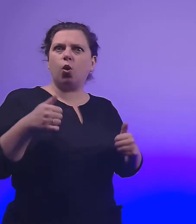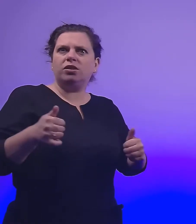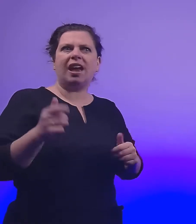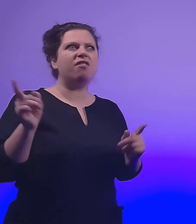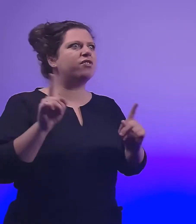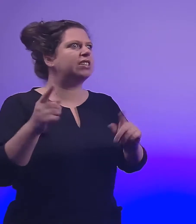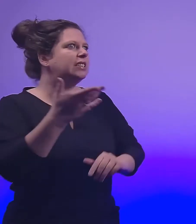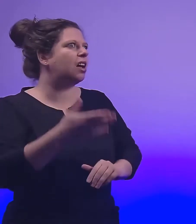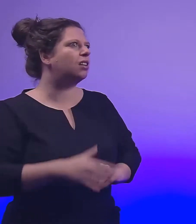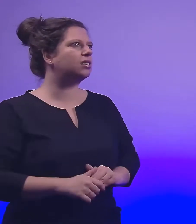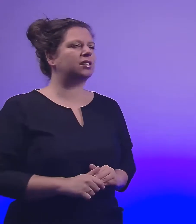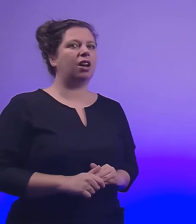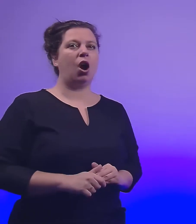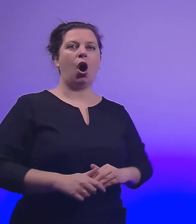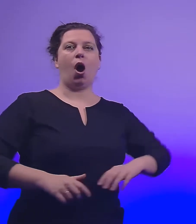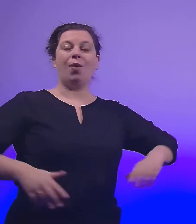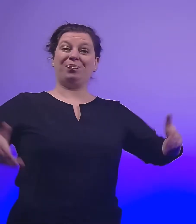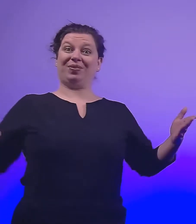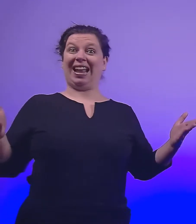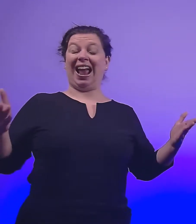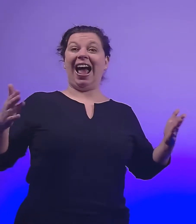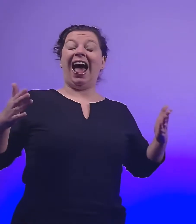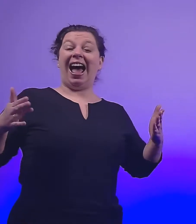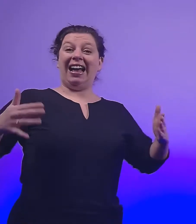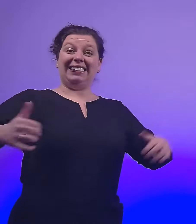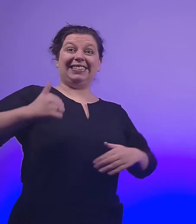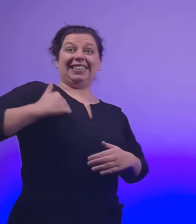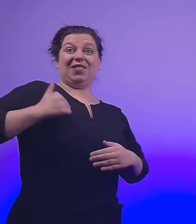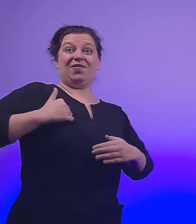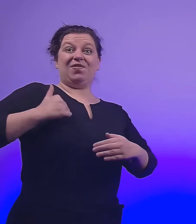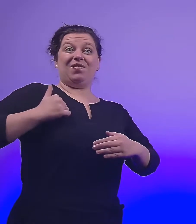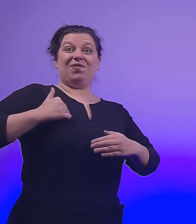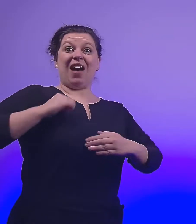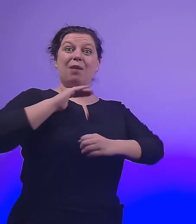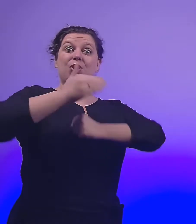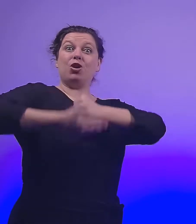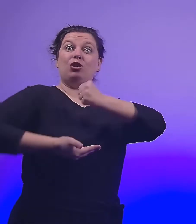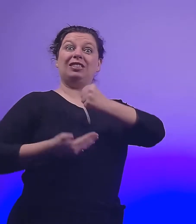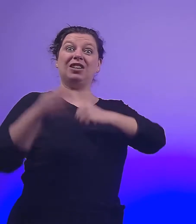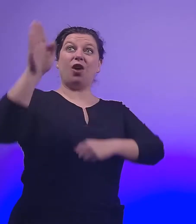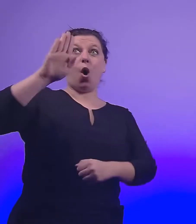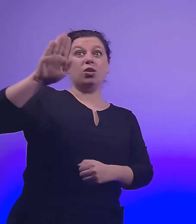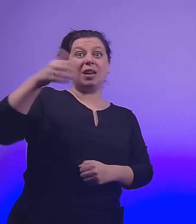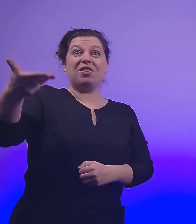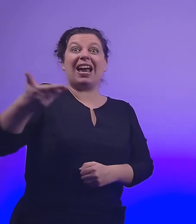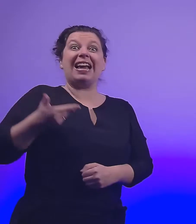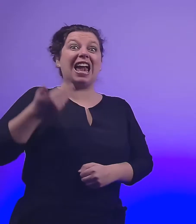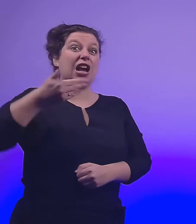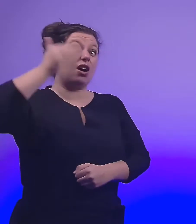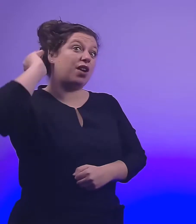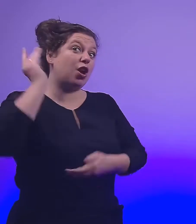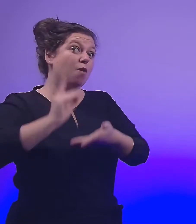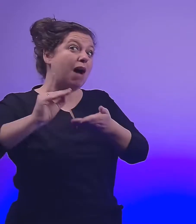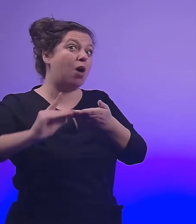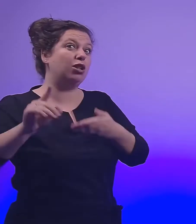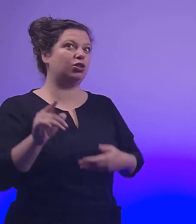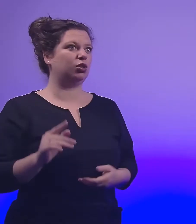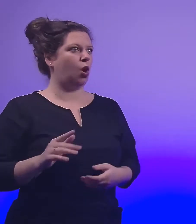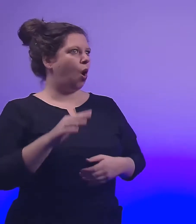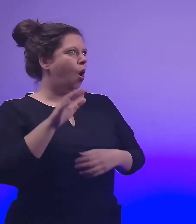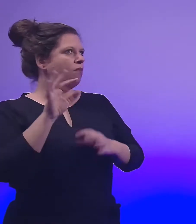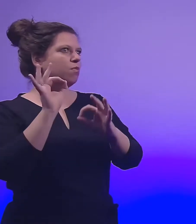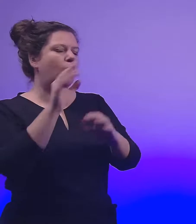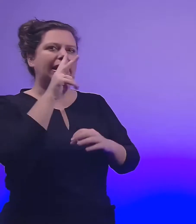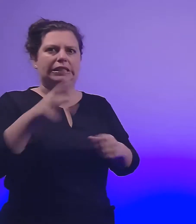dat? Dit is de wapenrusting van God die we aan hebben. Die hebben we gekregen van oom Paulus. Ja. Inderdaad, ik zie een riem. Ja. Ik zie